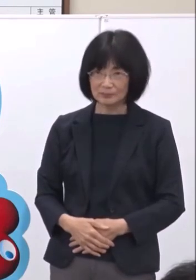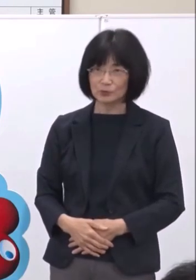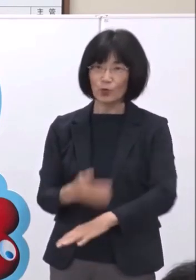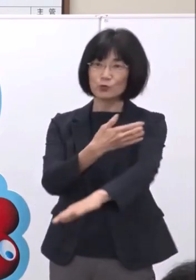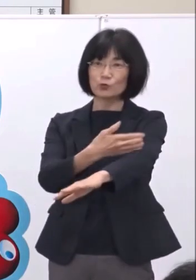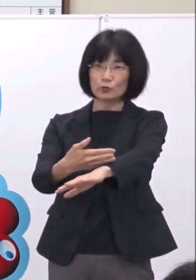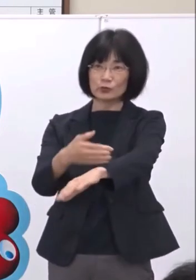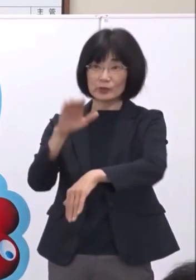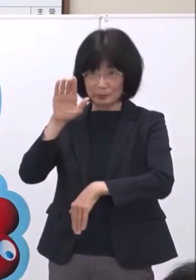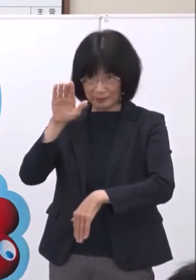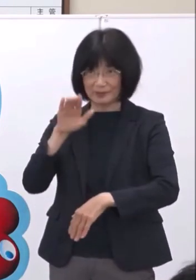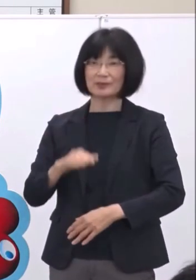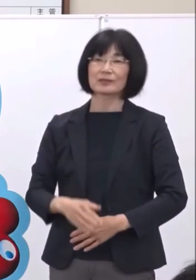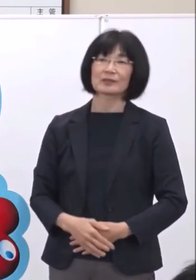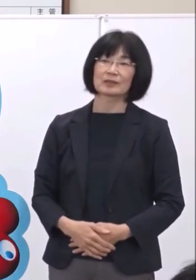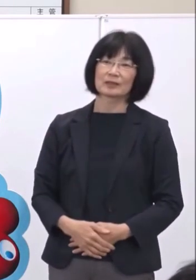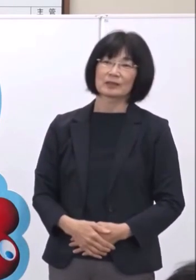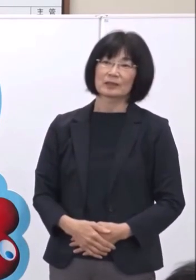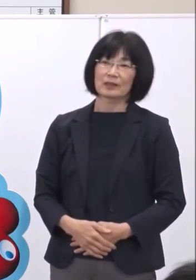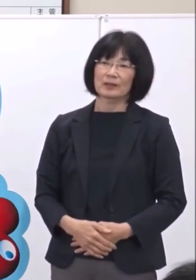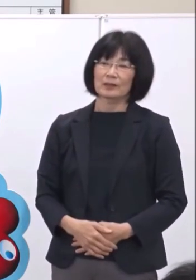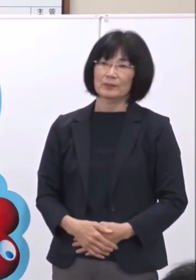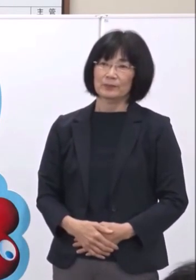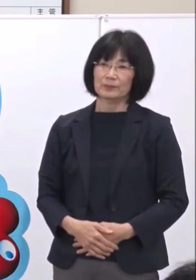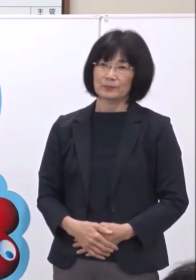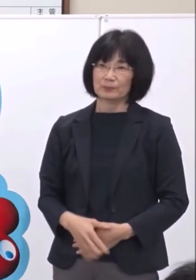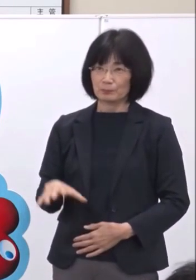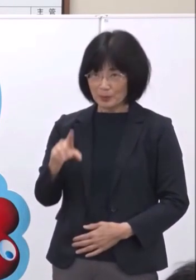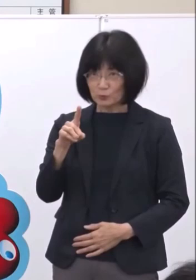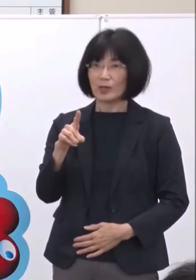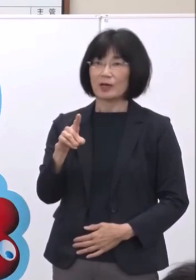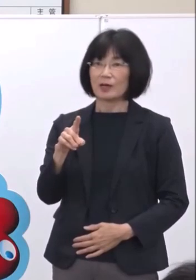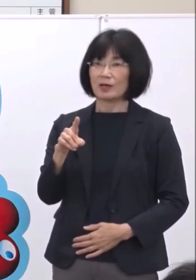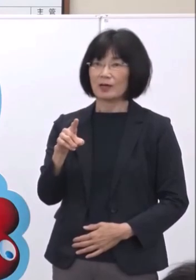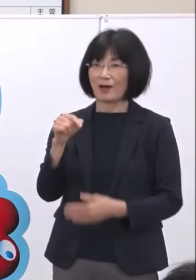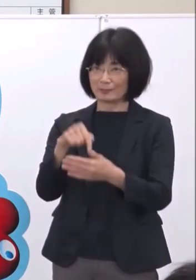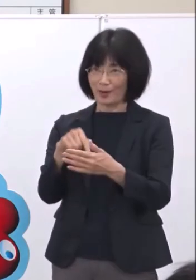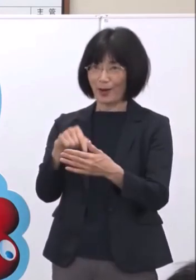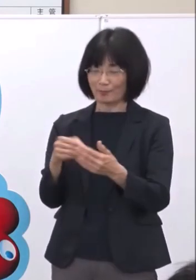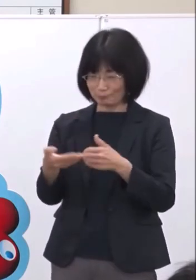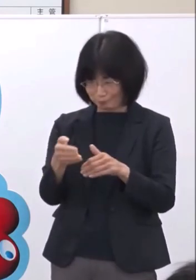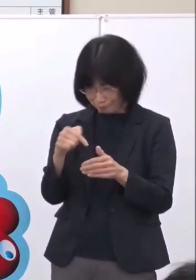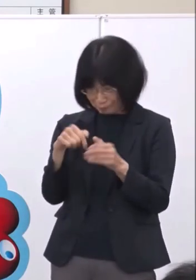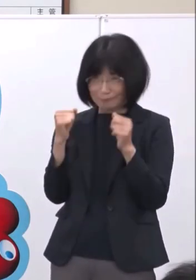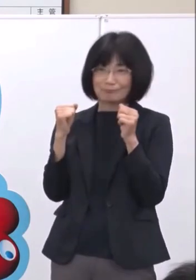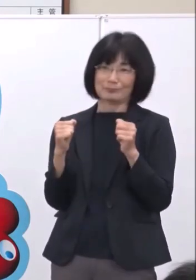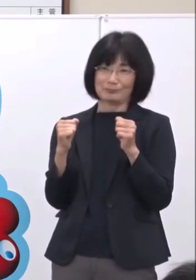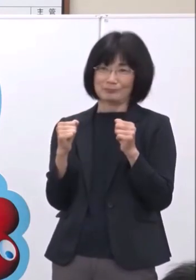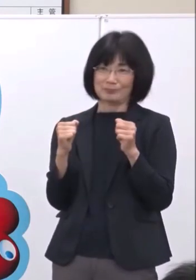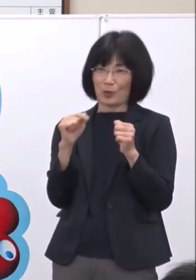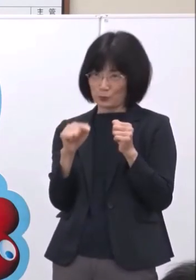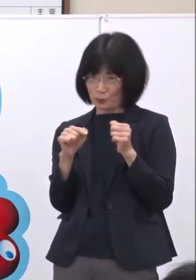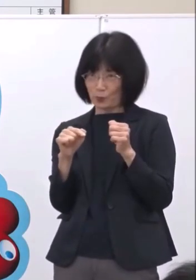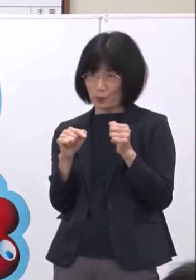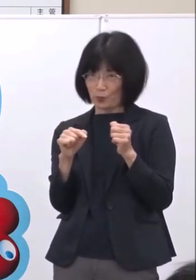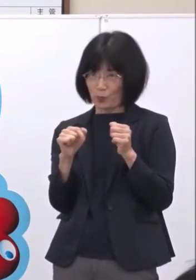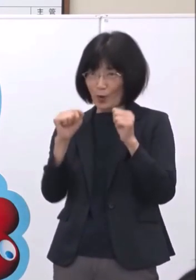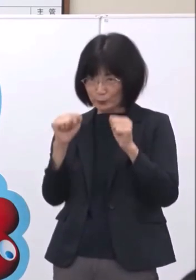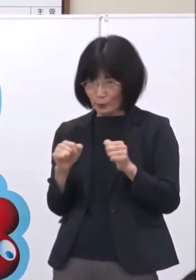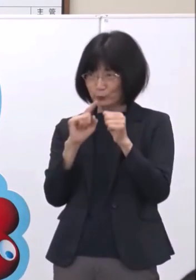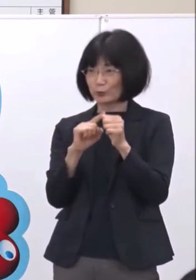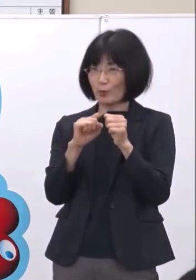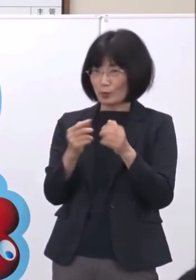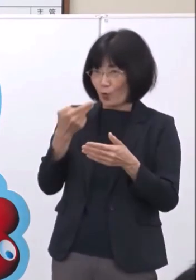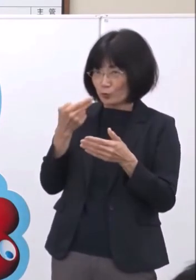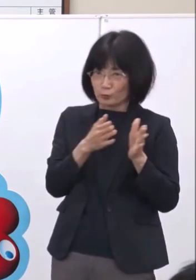そういうスキームになるかと思います。なんで、あのまずはこう中で留めて、その分の食料や対応をどうするか、